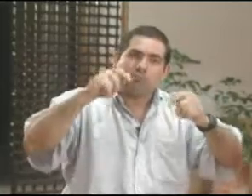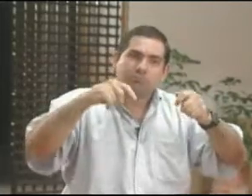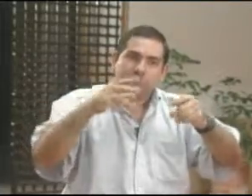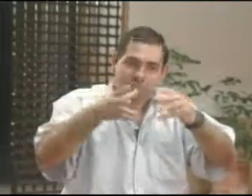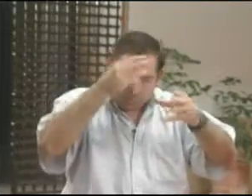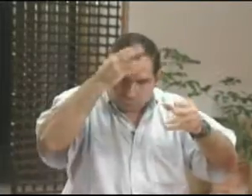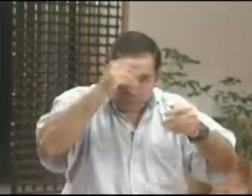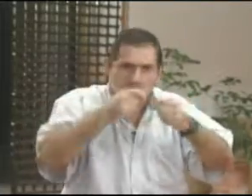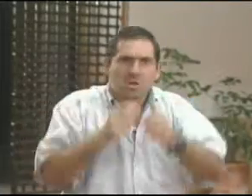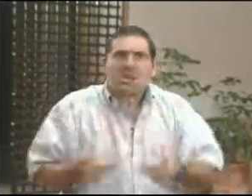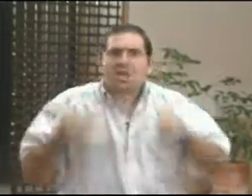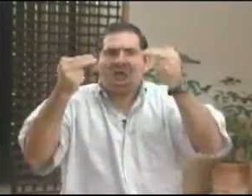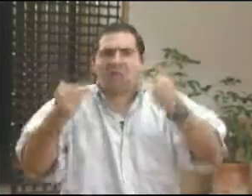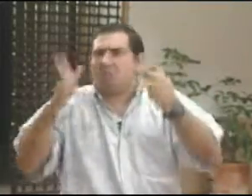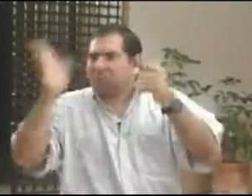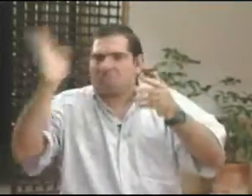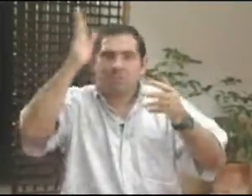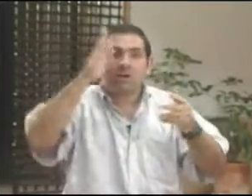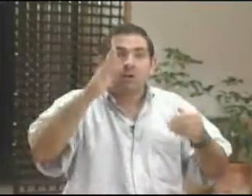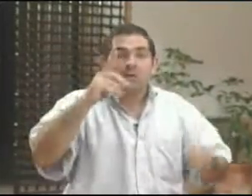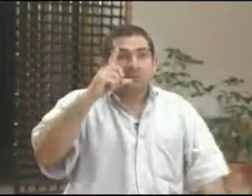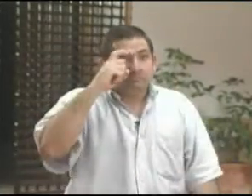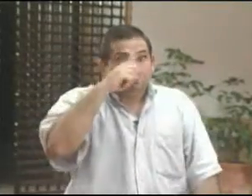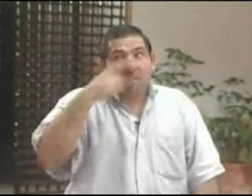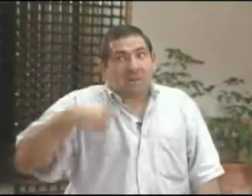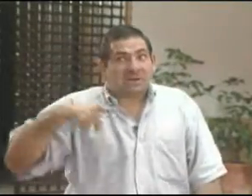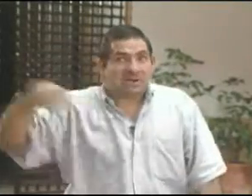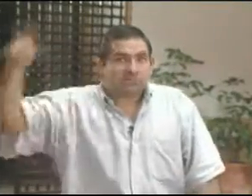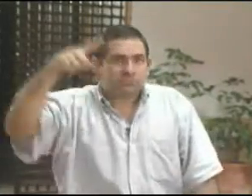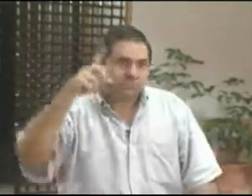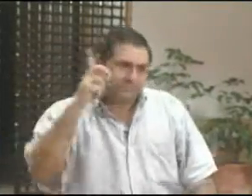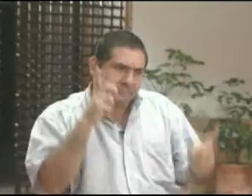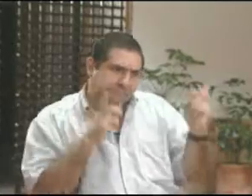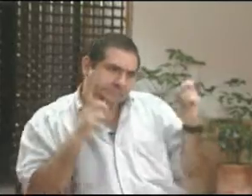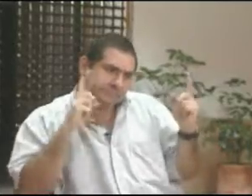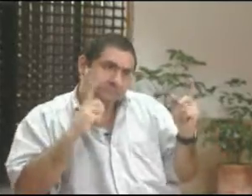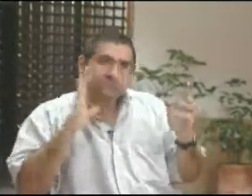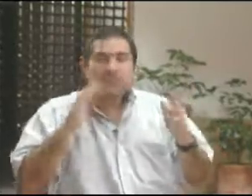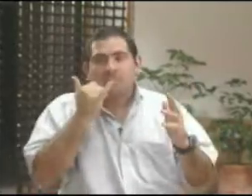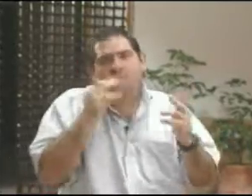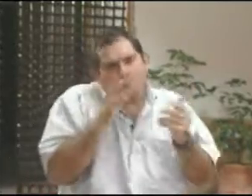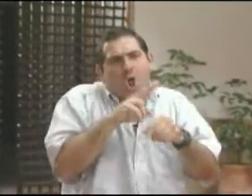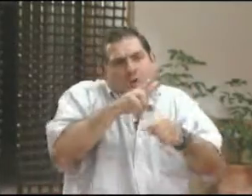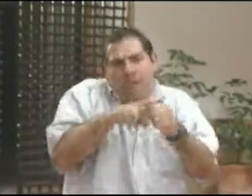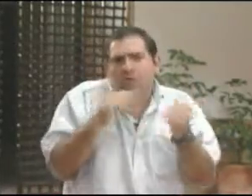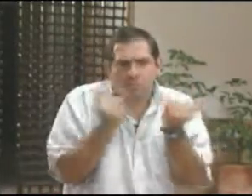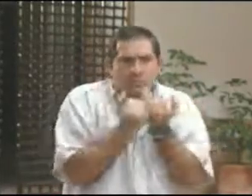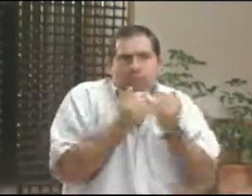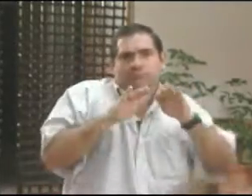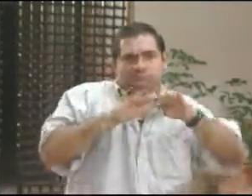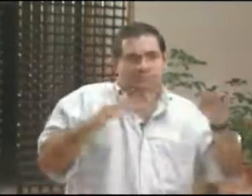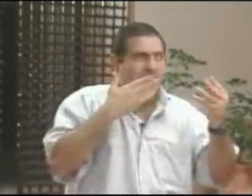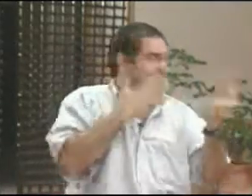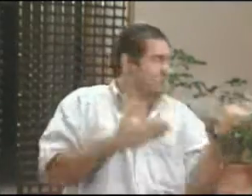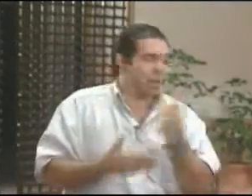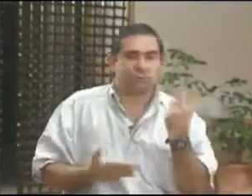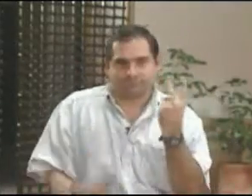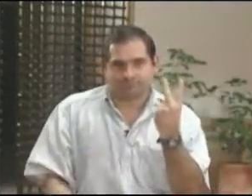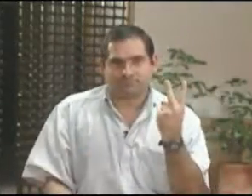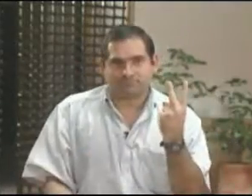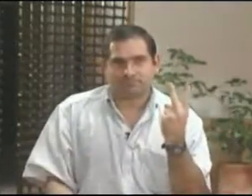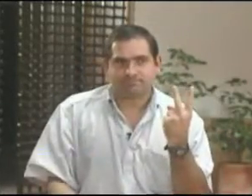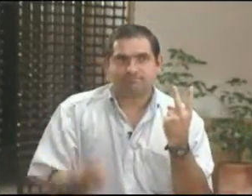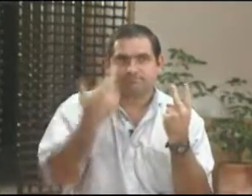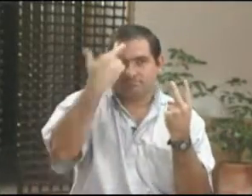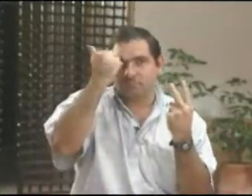En la casa tengo el taller, un laboratorio y otro negocio. Los dos. Las personas a veces